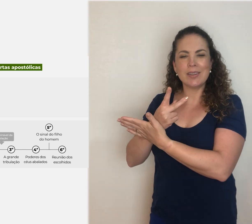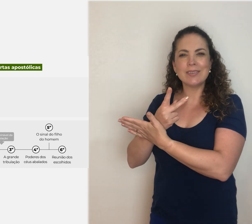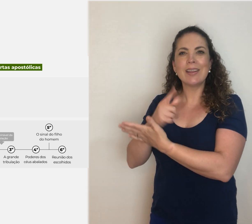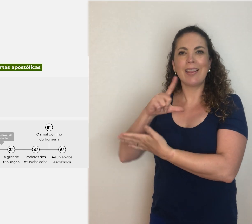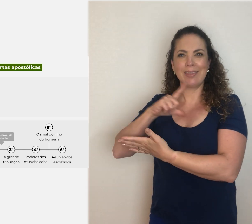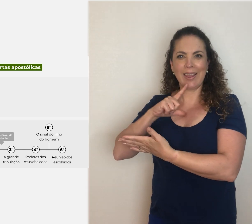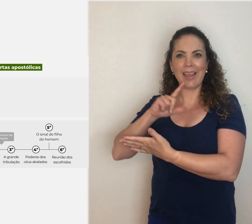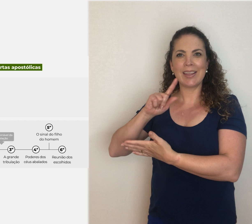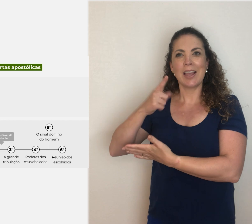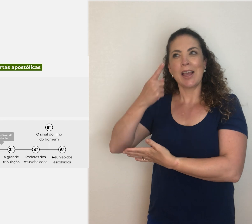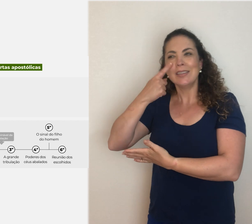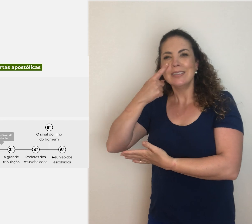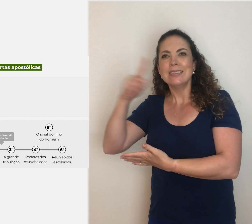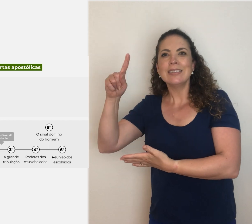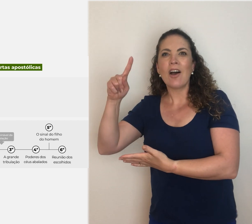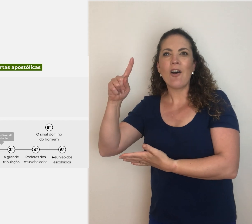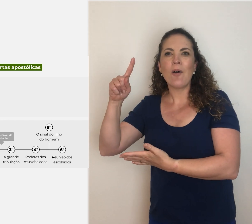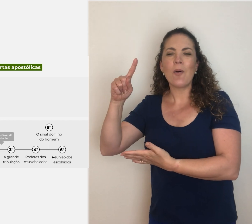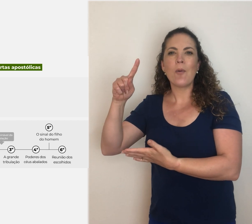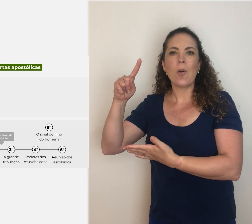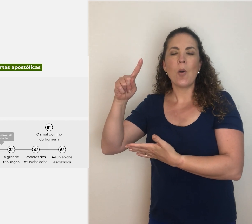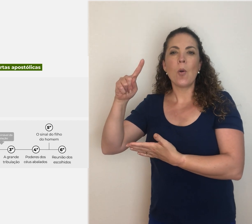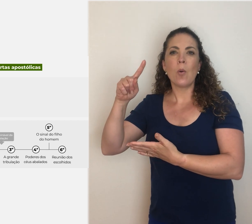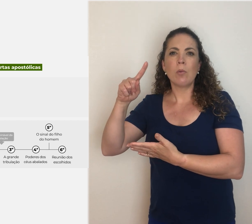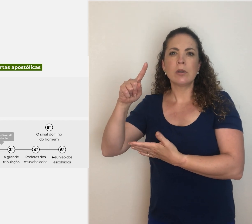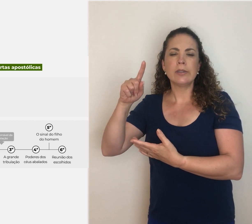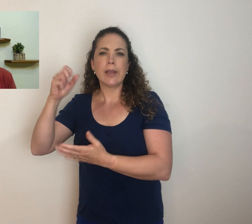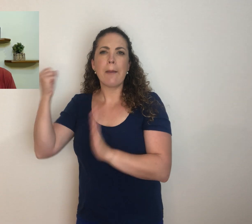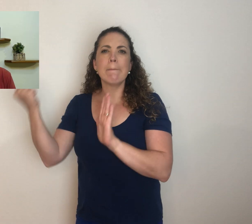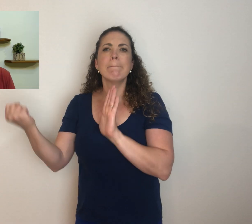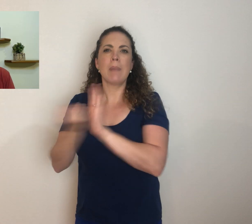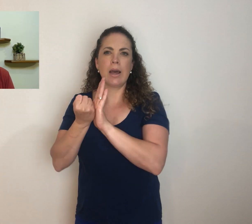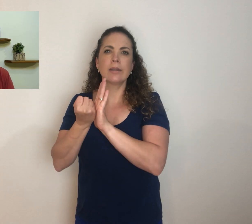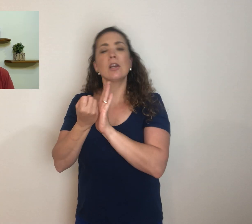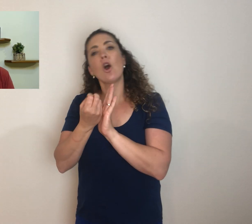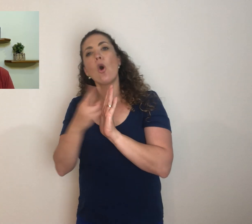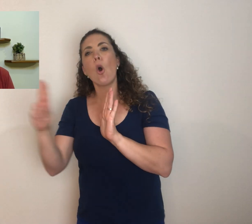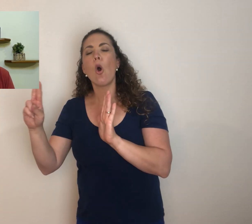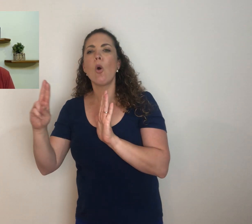mas que ele não é marcante, ainda pode se estender por algum tempo, né?